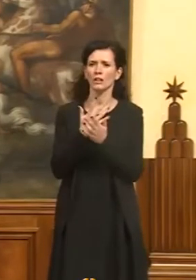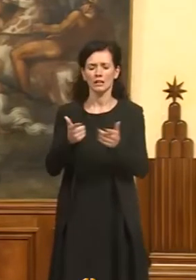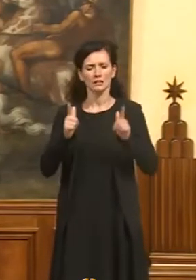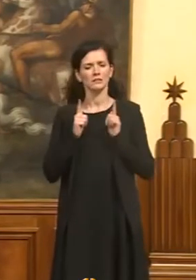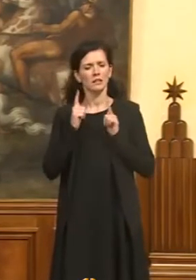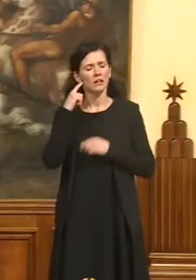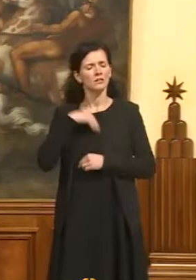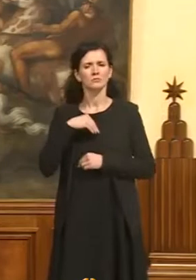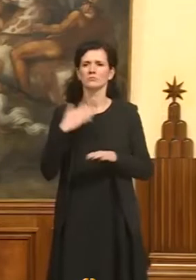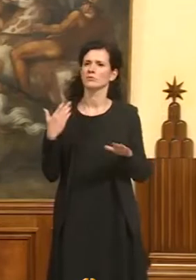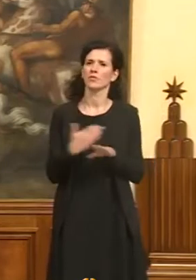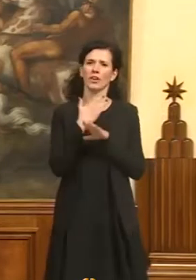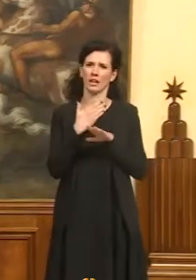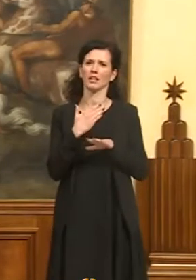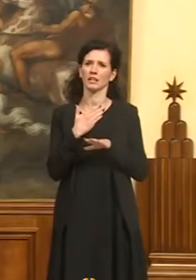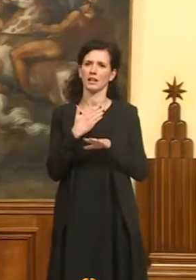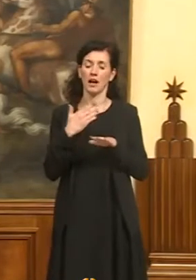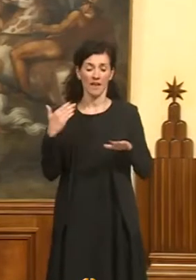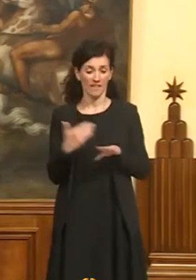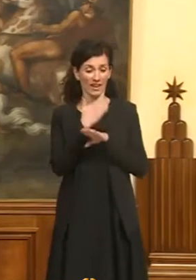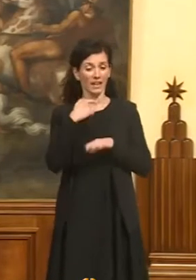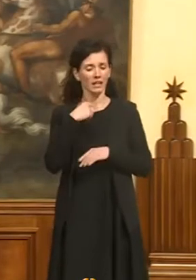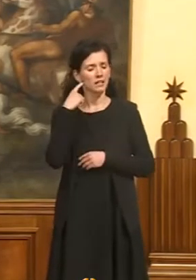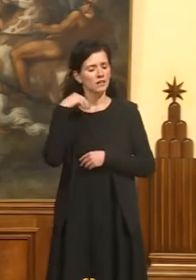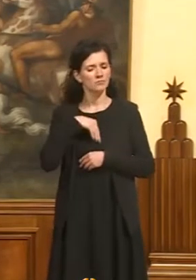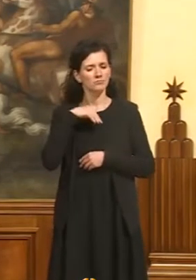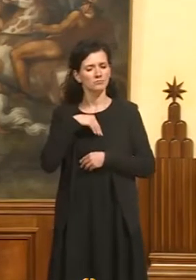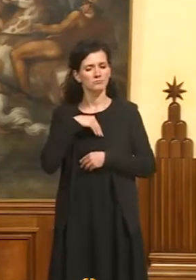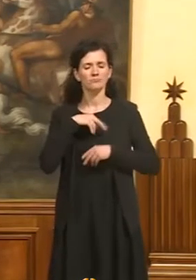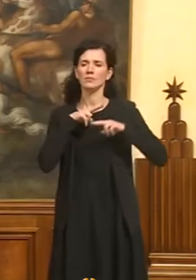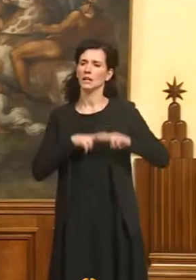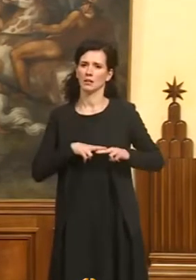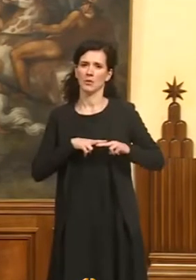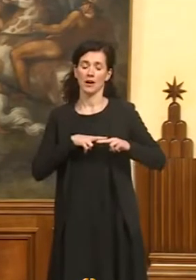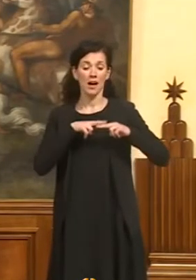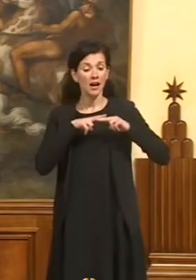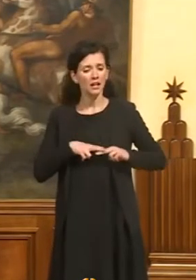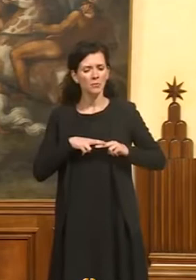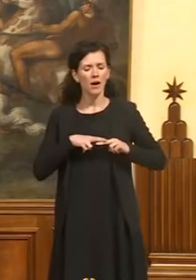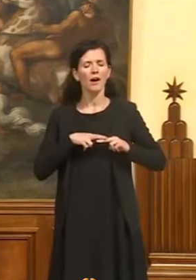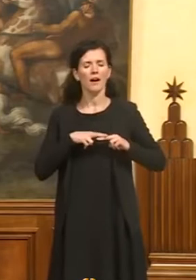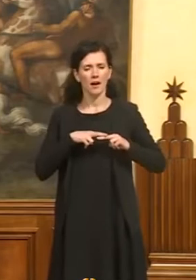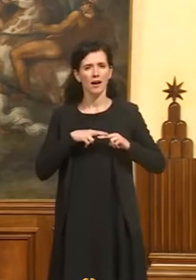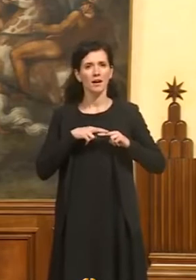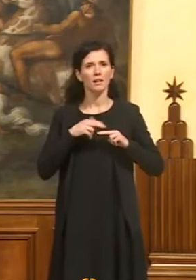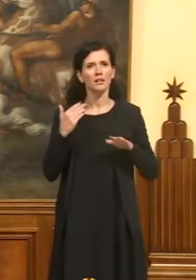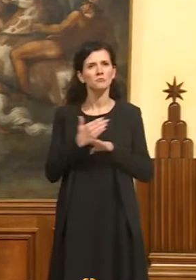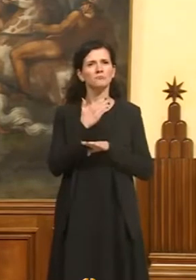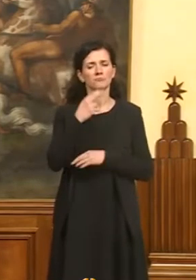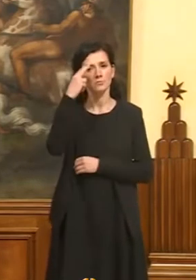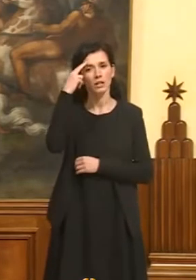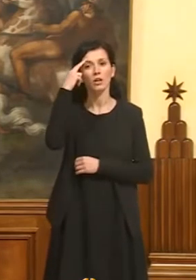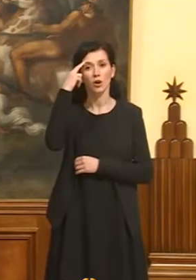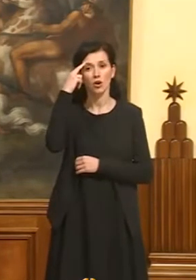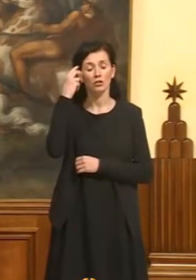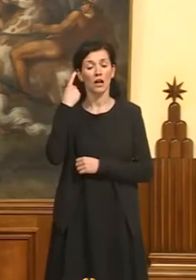Ci lasciano un segno che rimarrà sempre impresso nella nostra memoria, anche quando questo,